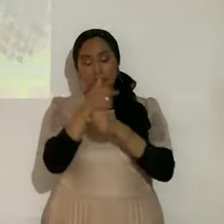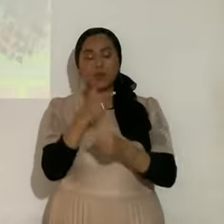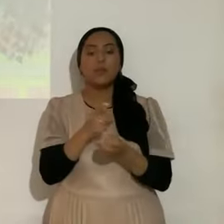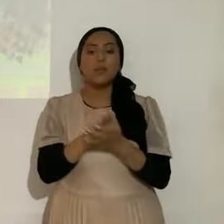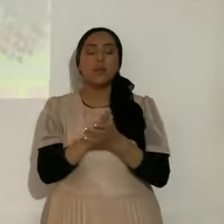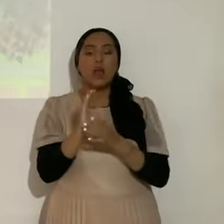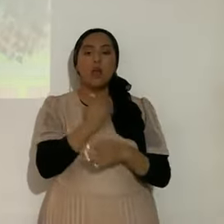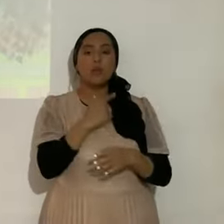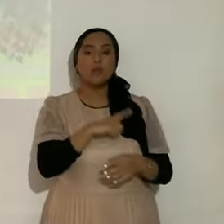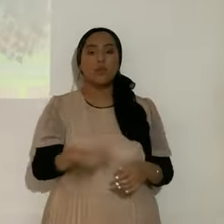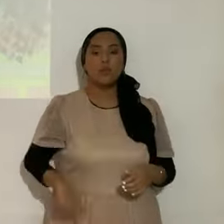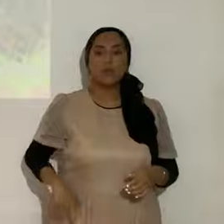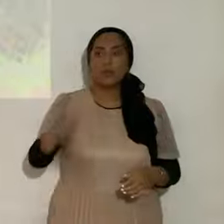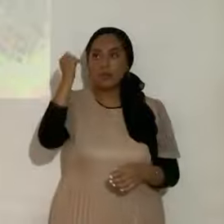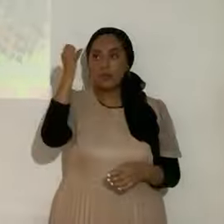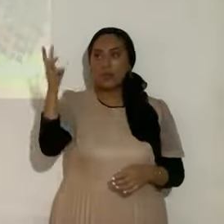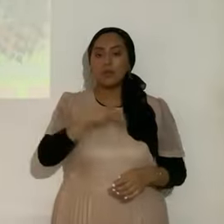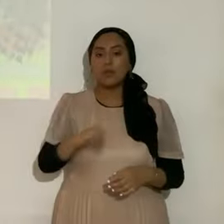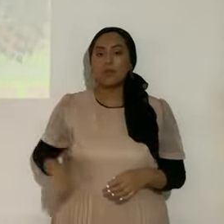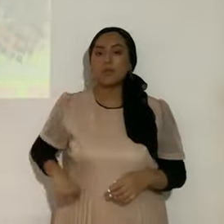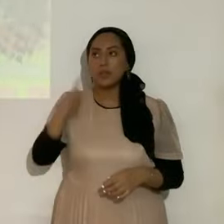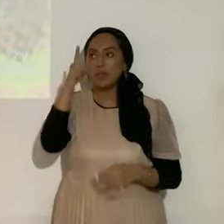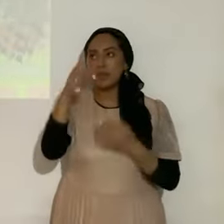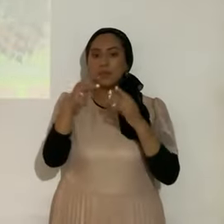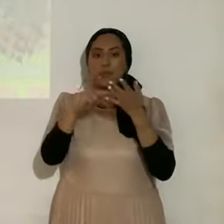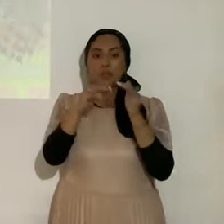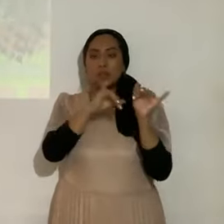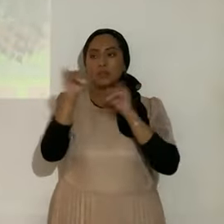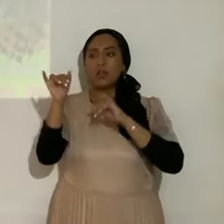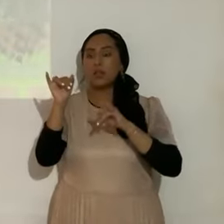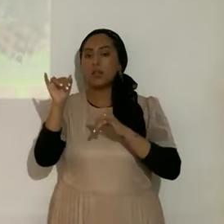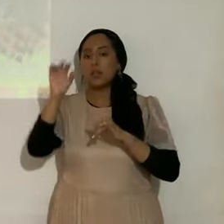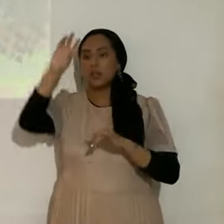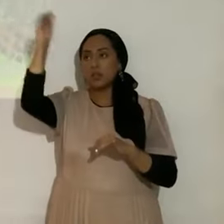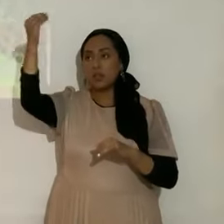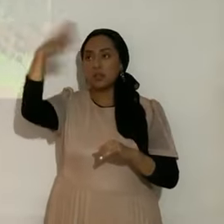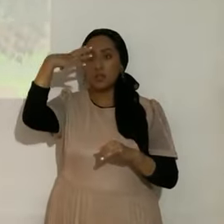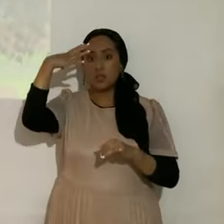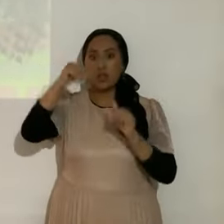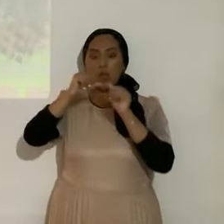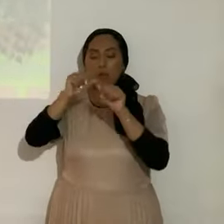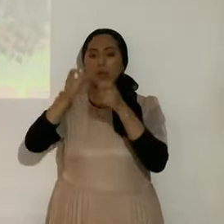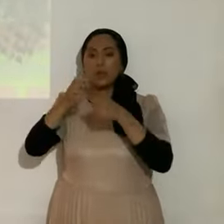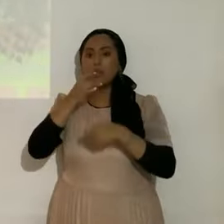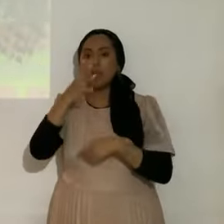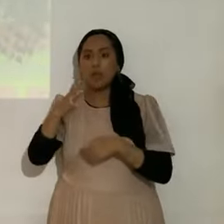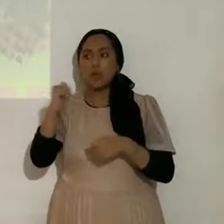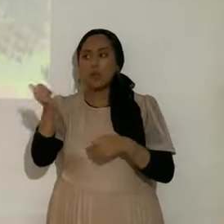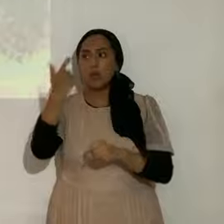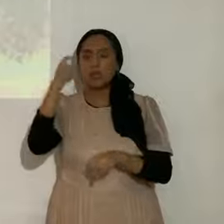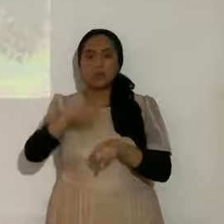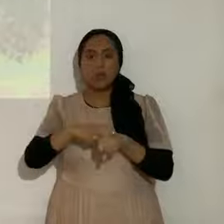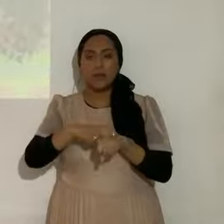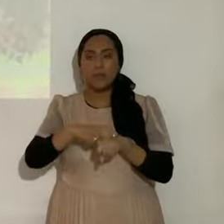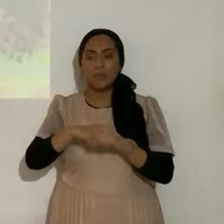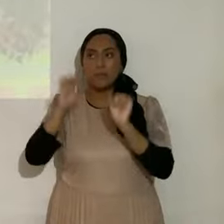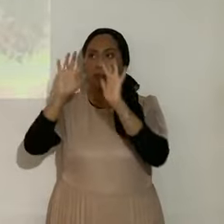Yahshua HaMashiach, él es comparado con el sol. ¿Sí? El sol siempre da su luz. Todo el tiempo irradia su